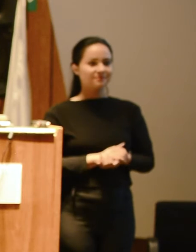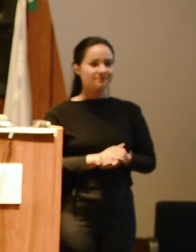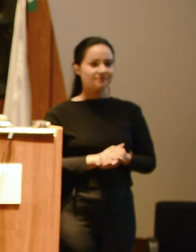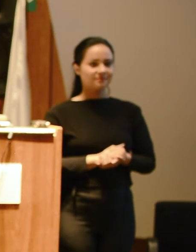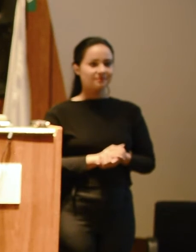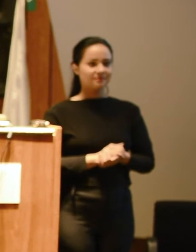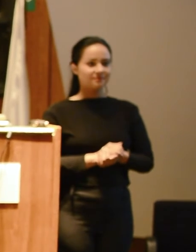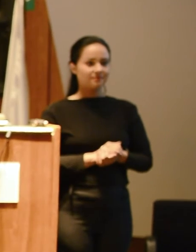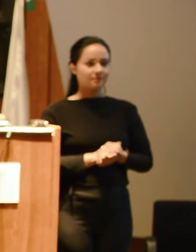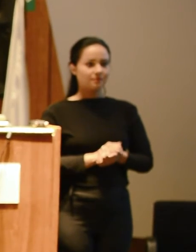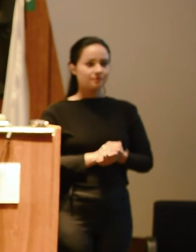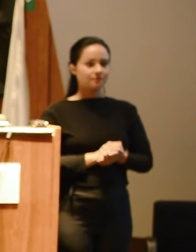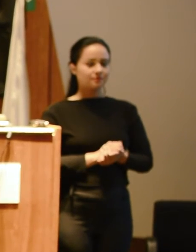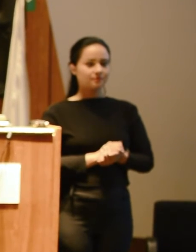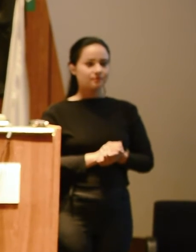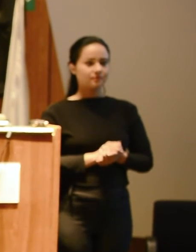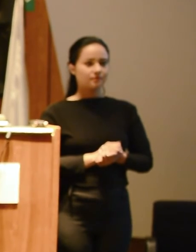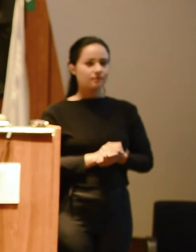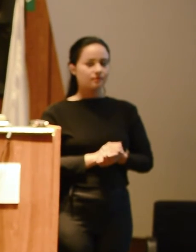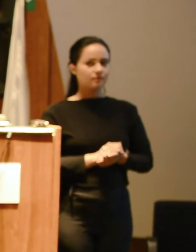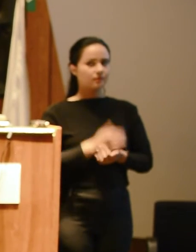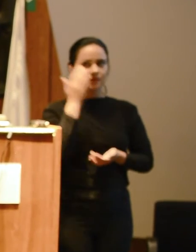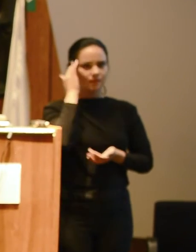Isso. Né, Vivi?